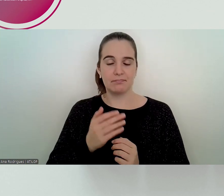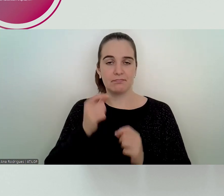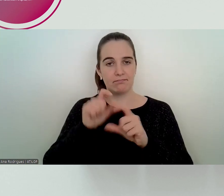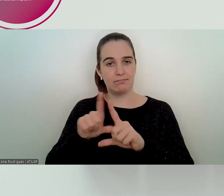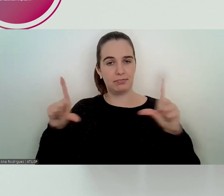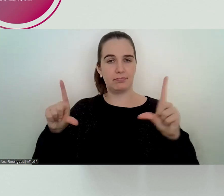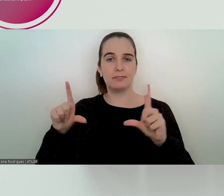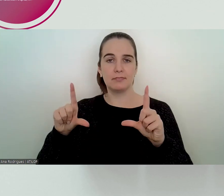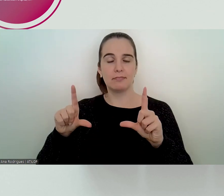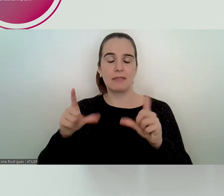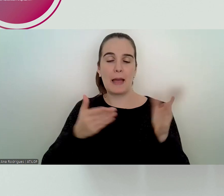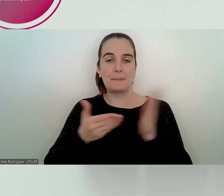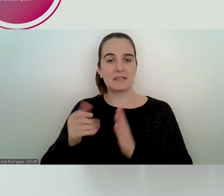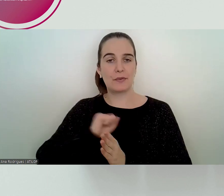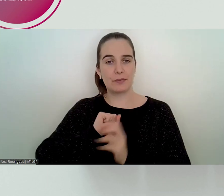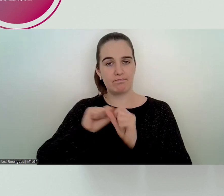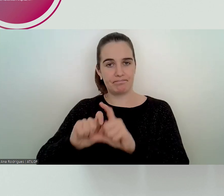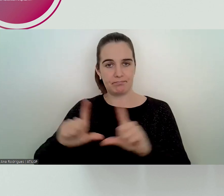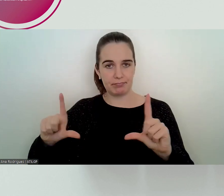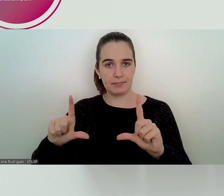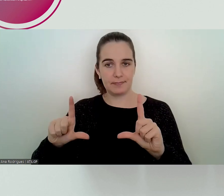então a minha tela para